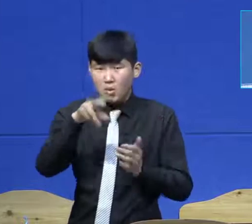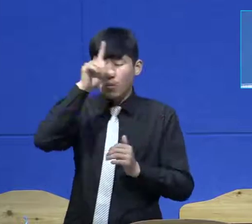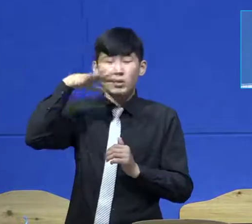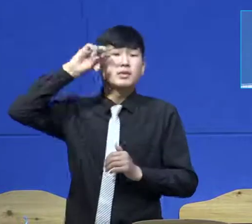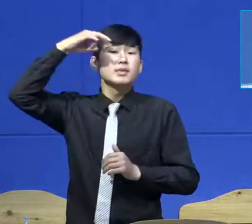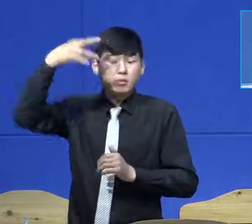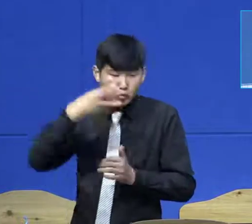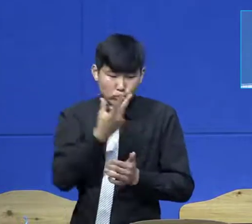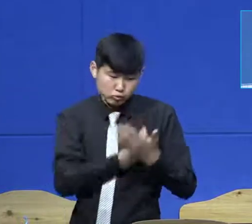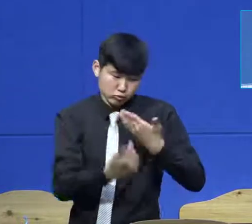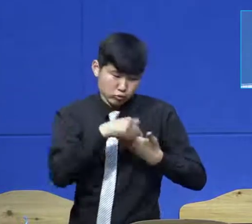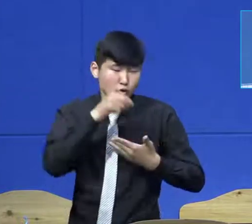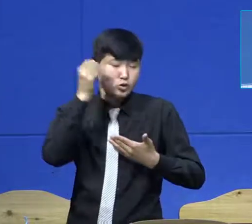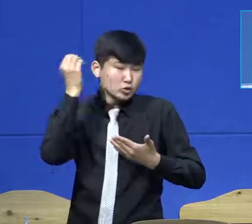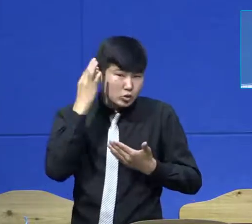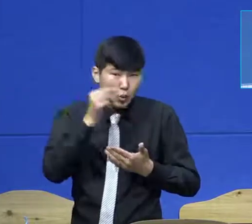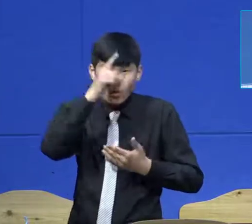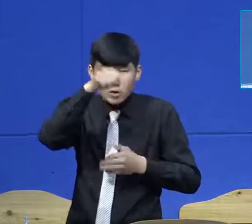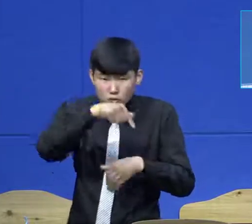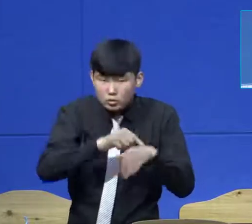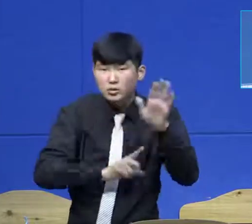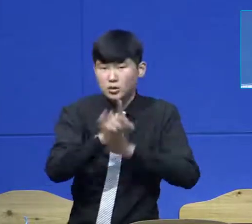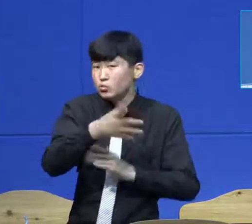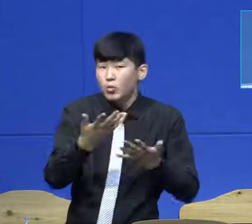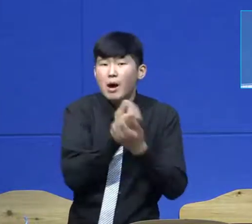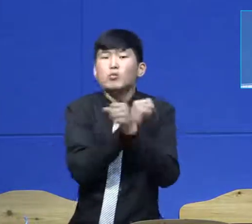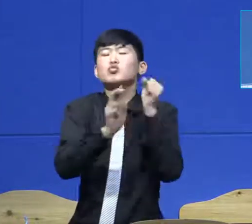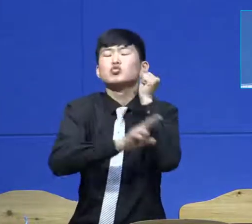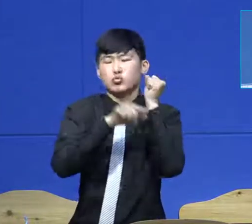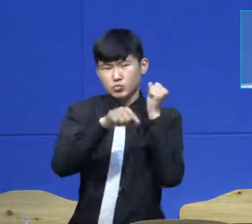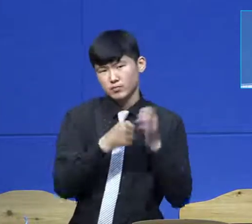дотор сонсоод ухаарсан тэр өдрөөс эхлэн тэр бол авралын өдөр гэсэн.